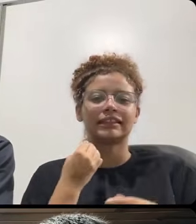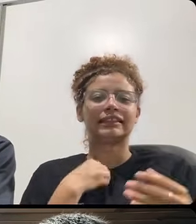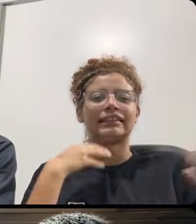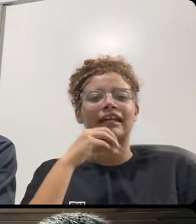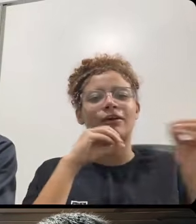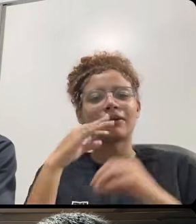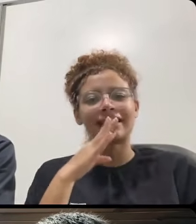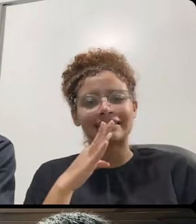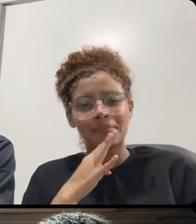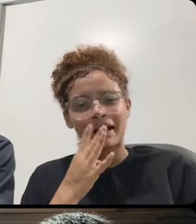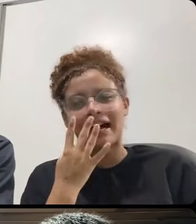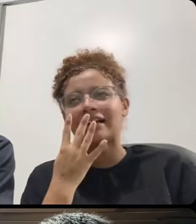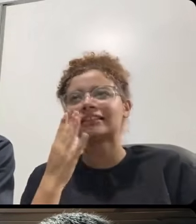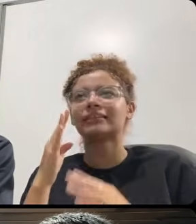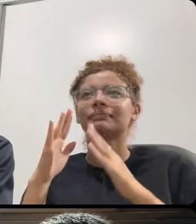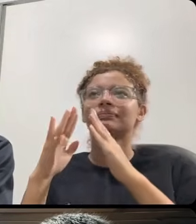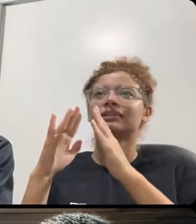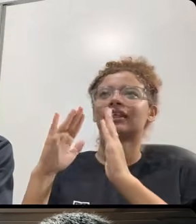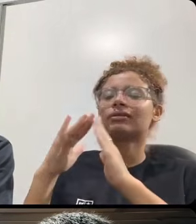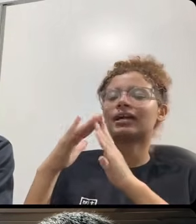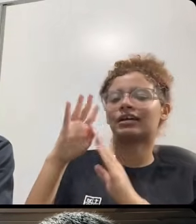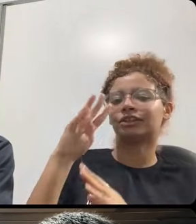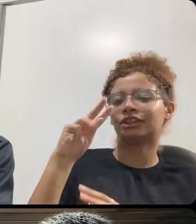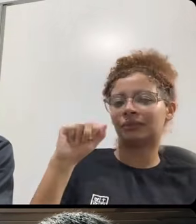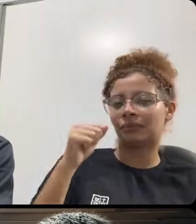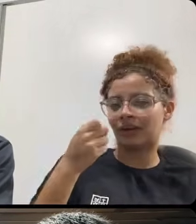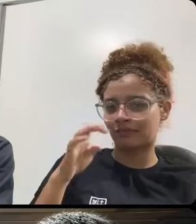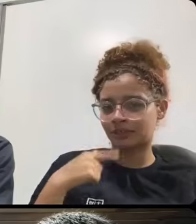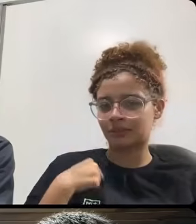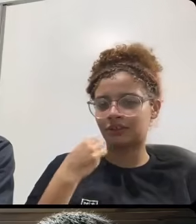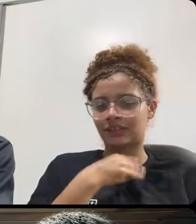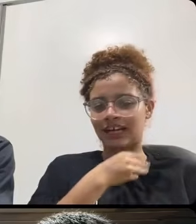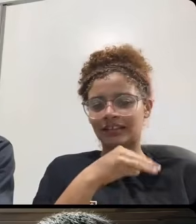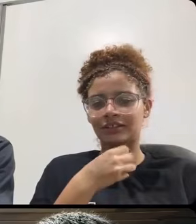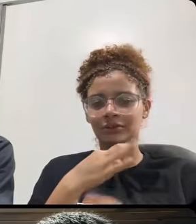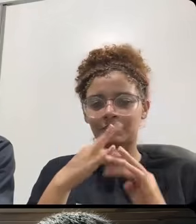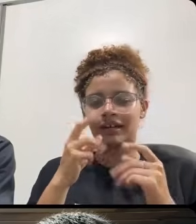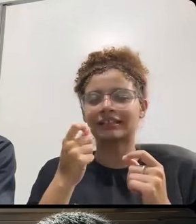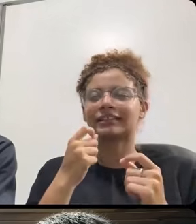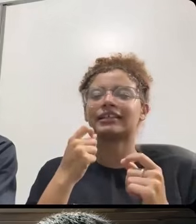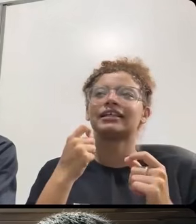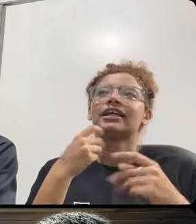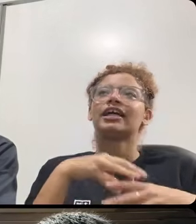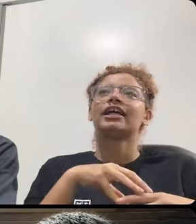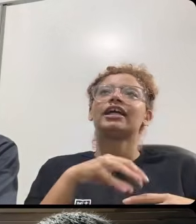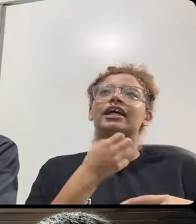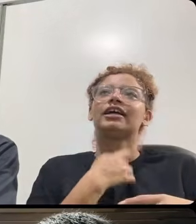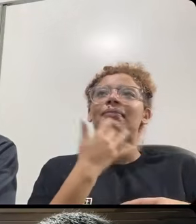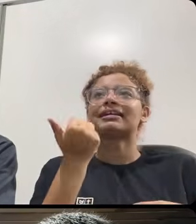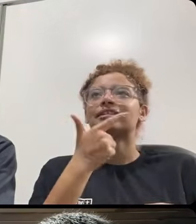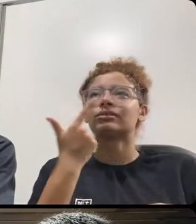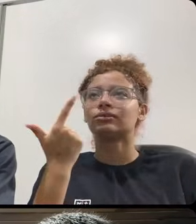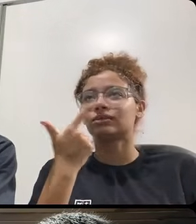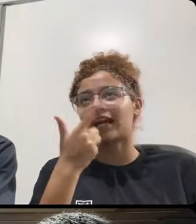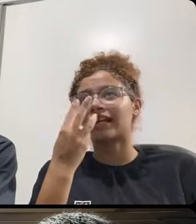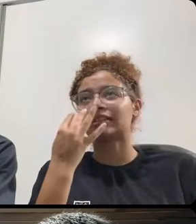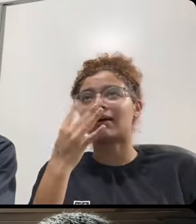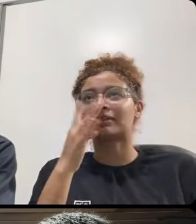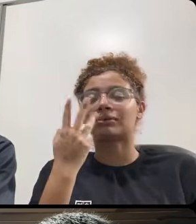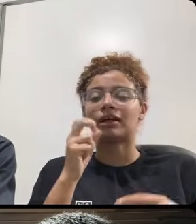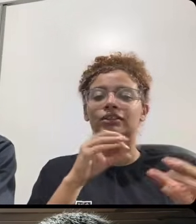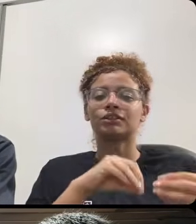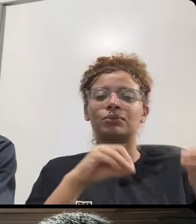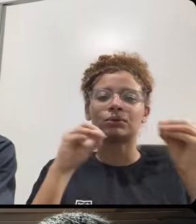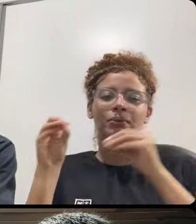então. E aí eu conheço a base, que é o lugar onde moravam os missionários e tudo mais. Passam